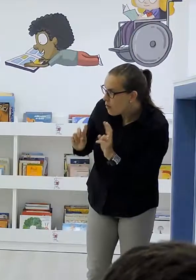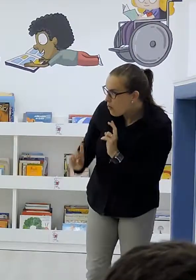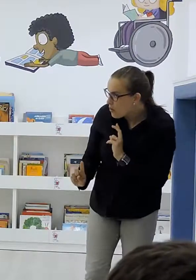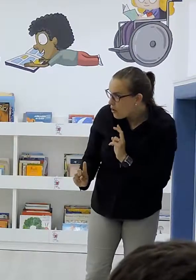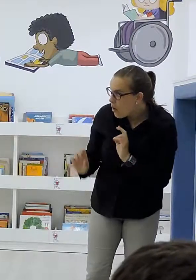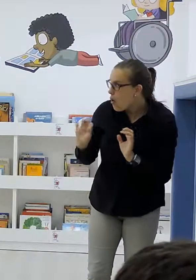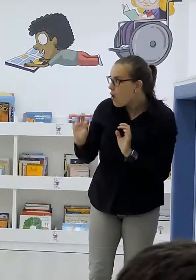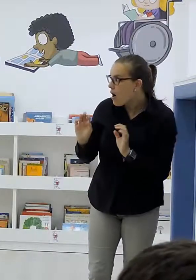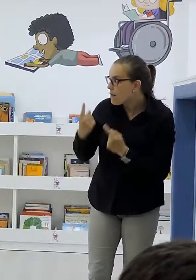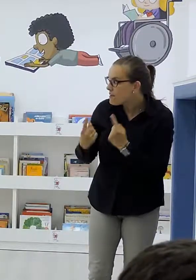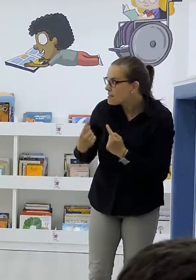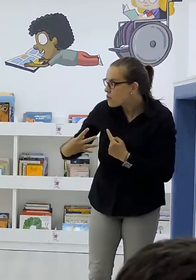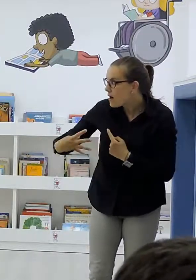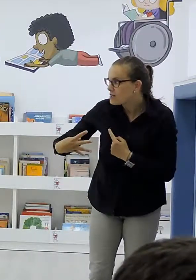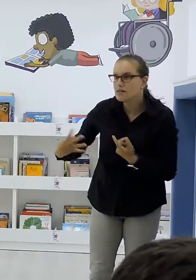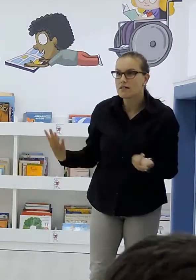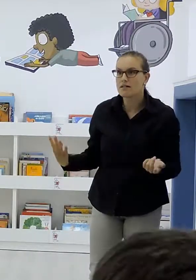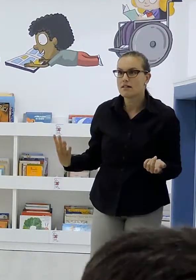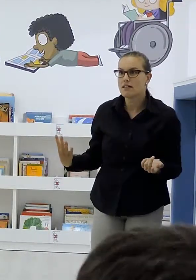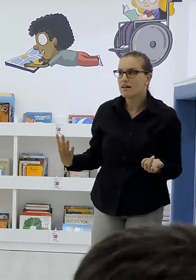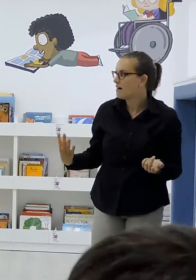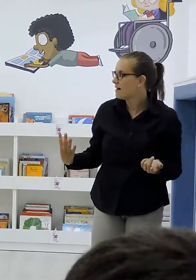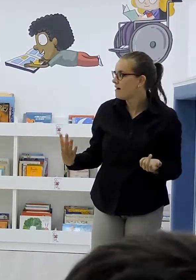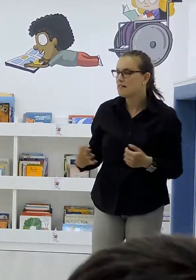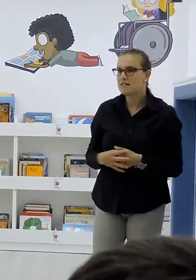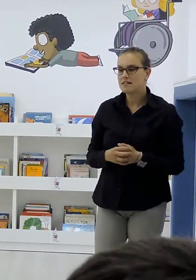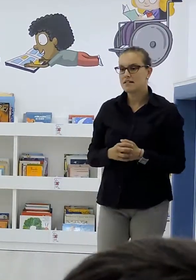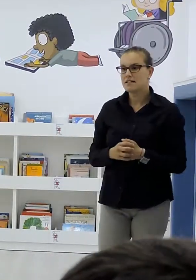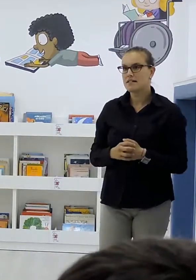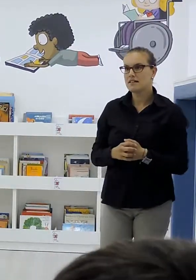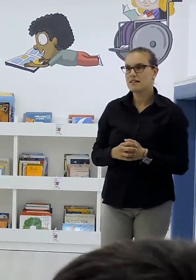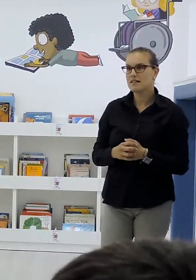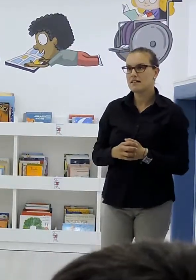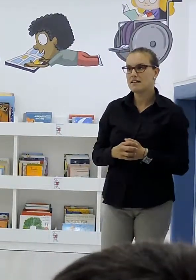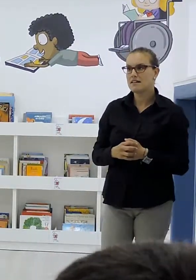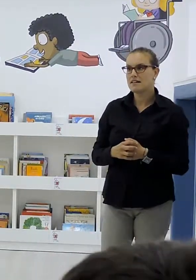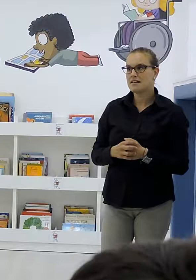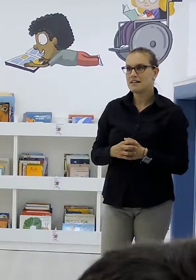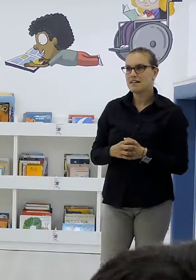1 abajo y otras veces lo veo arriba.